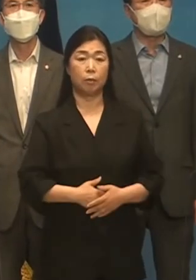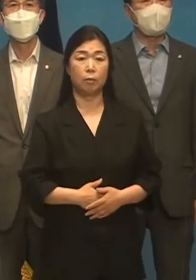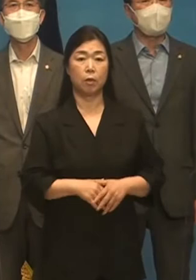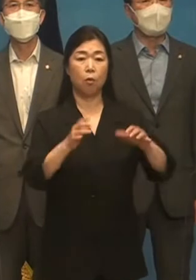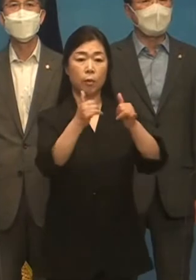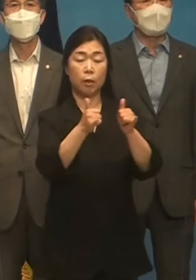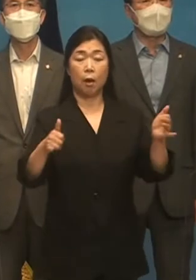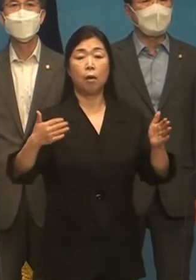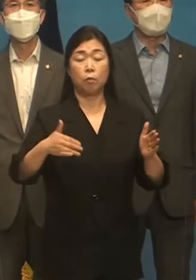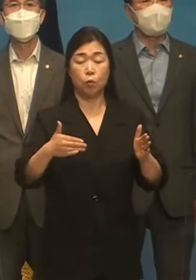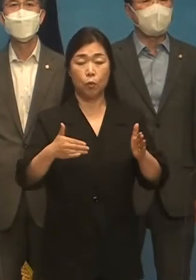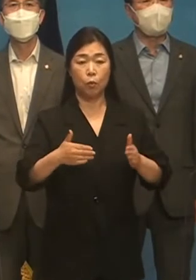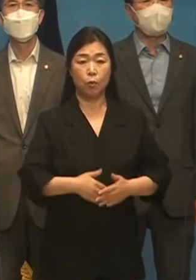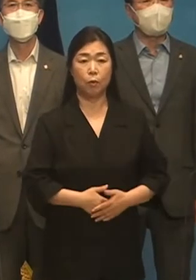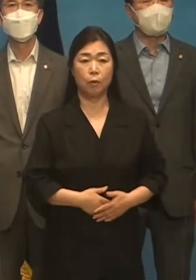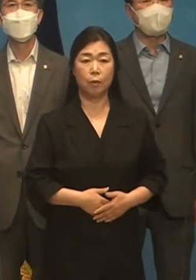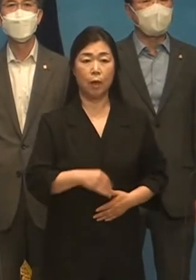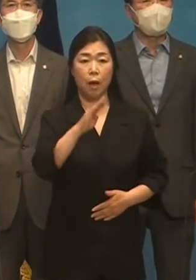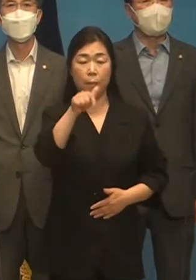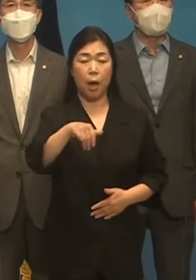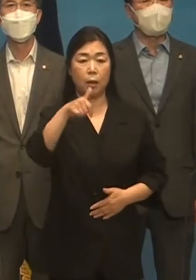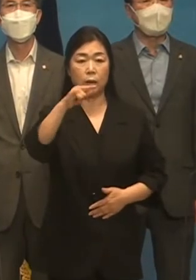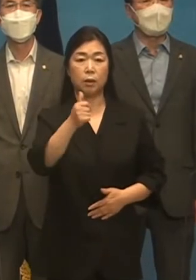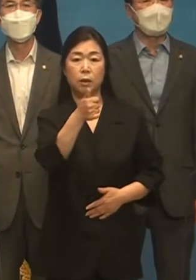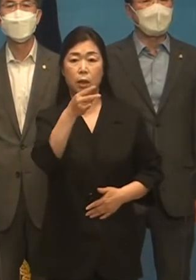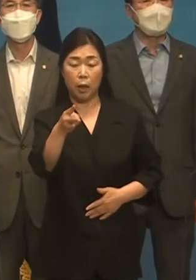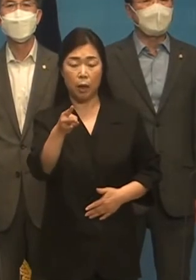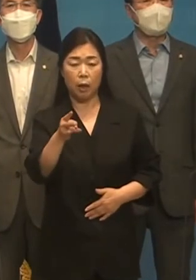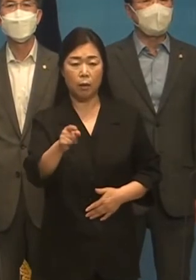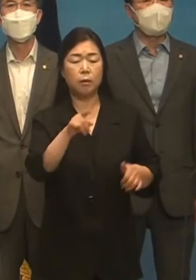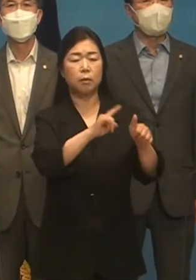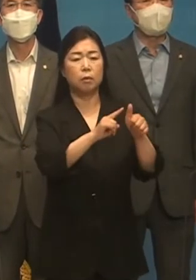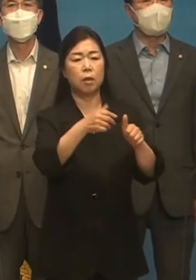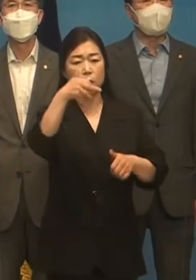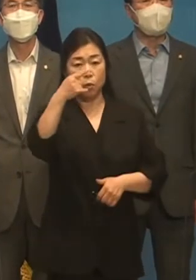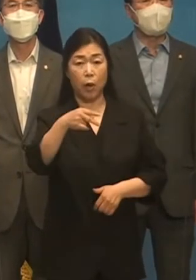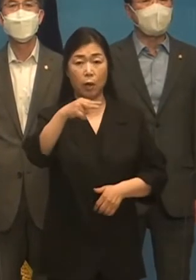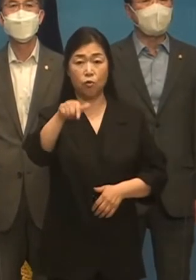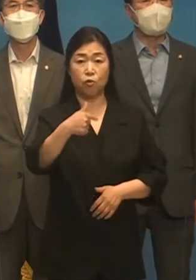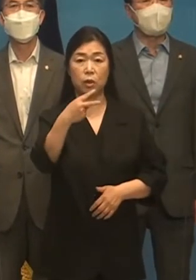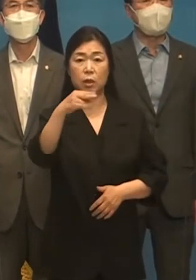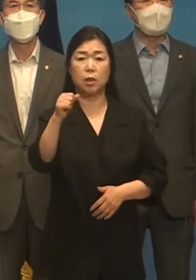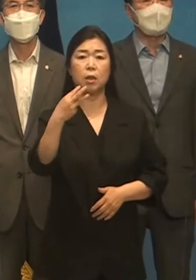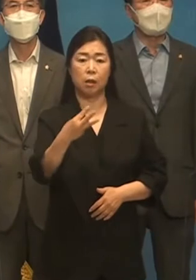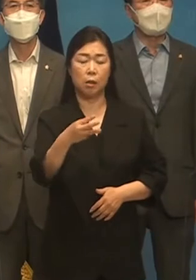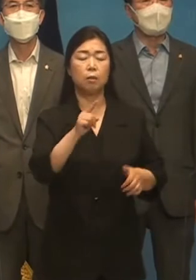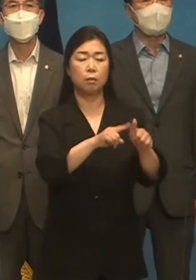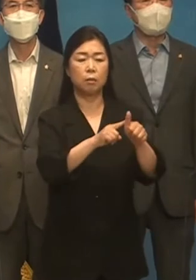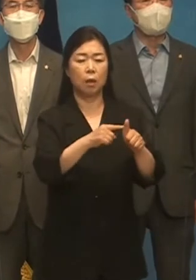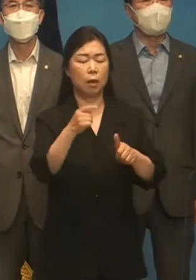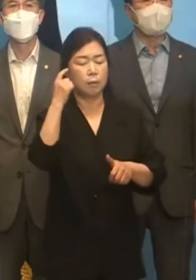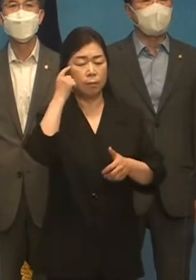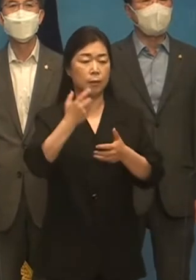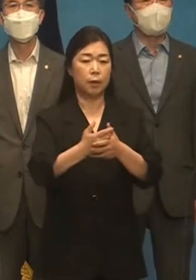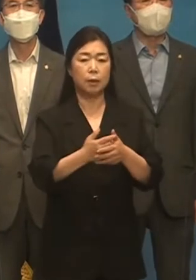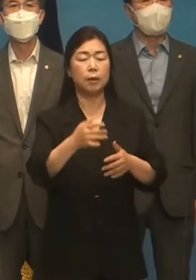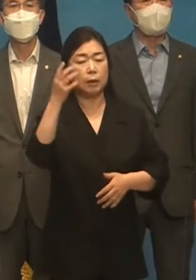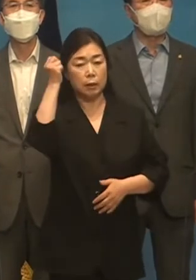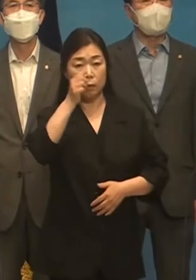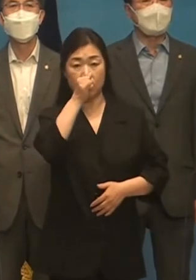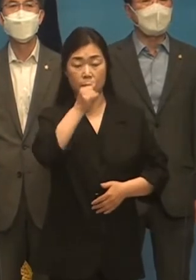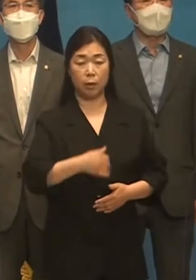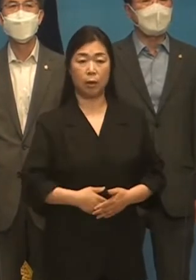국민들은 아직도 박근혜 최순실 게이트의 악몽을 생생히 기억합니다. 박근혜